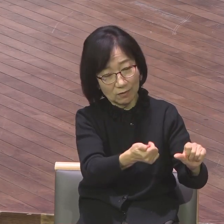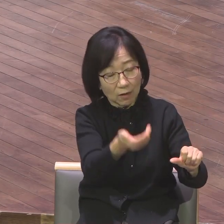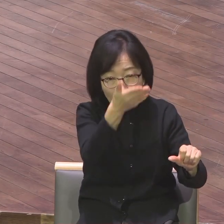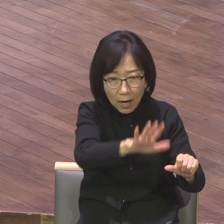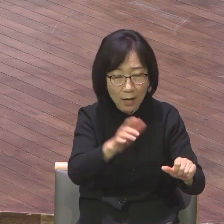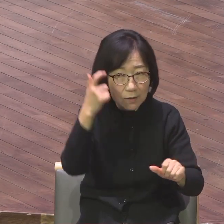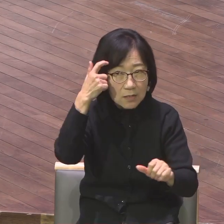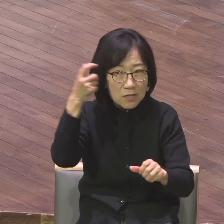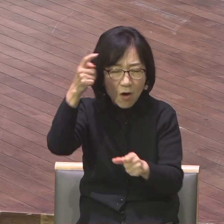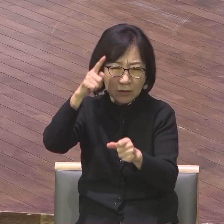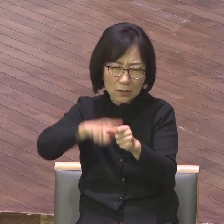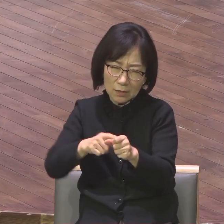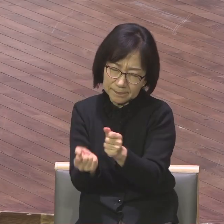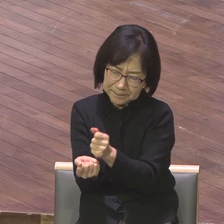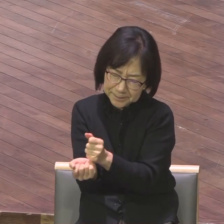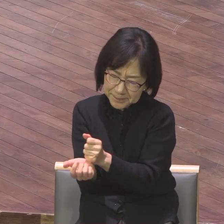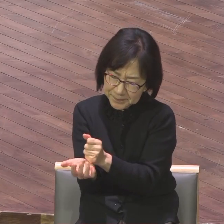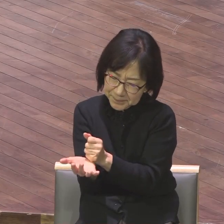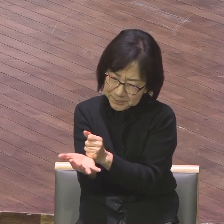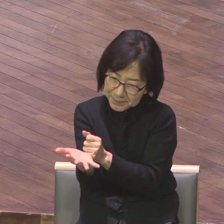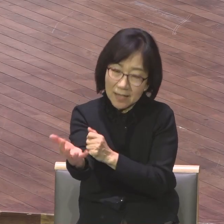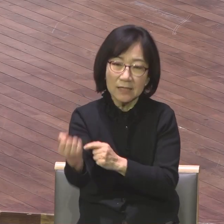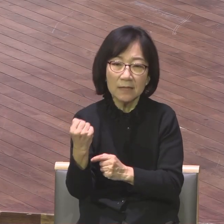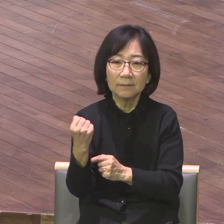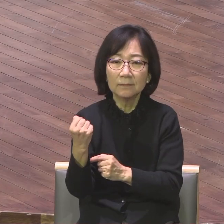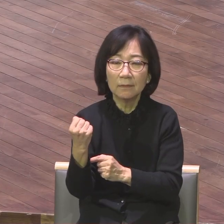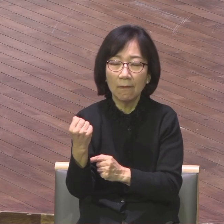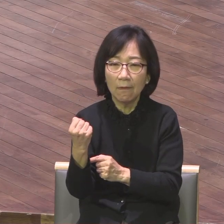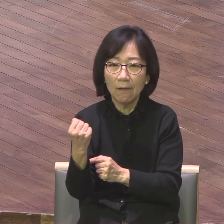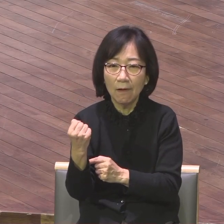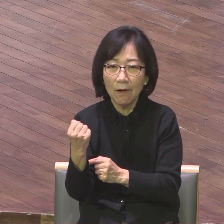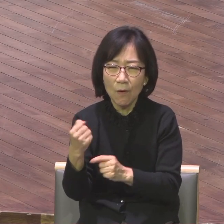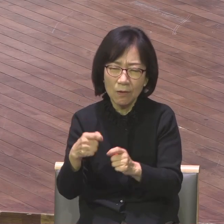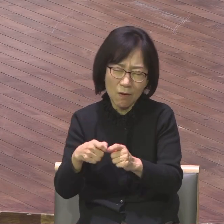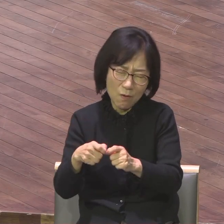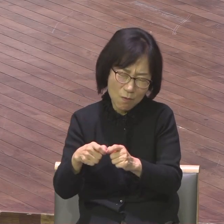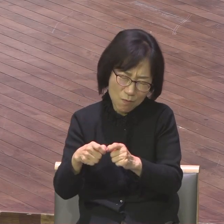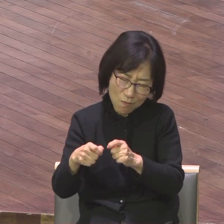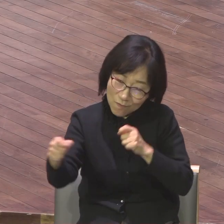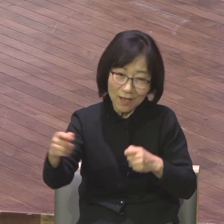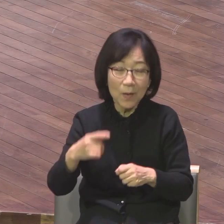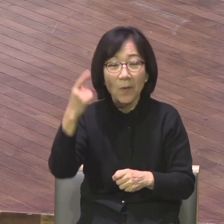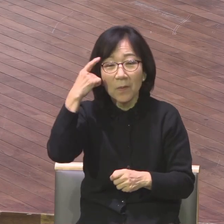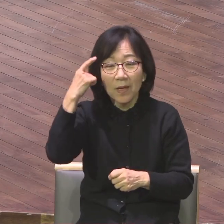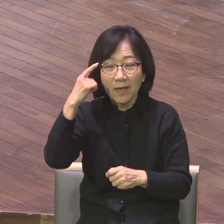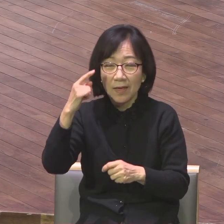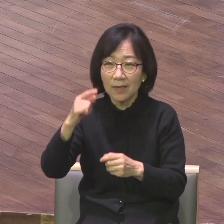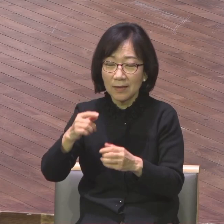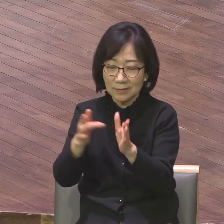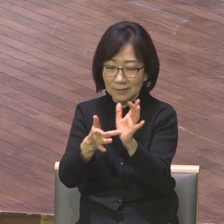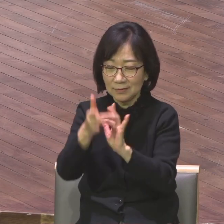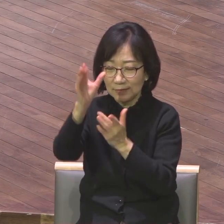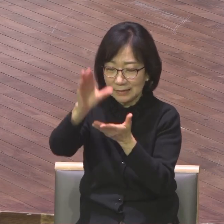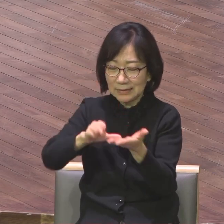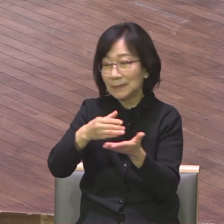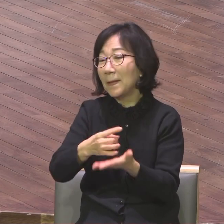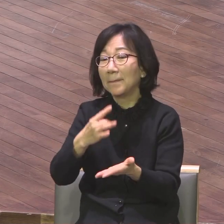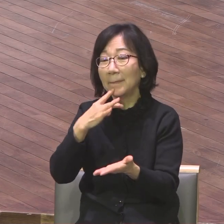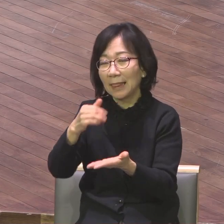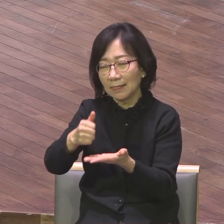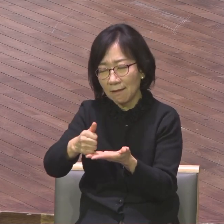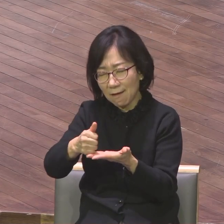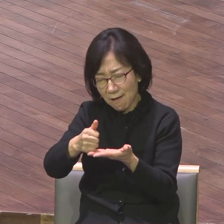발자취는요 결코 짧지 않죠. 오직 예수 그리스도만 드러내는 삶을 통해서